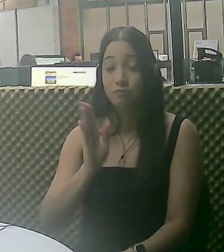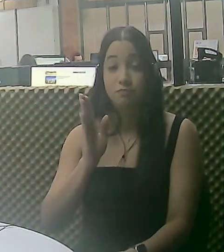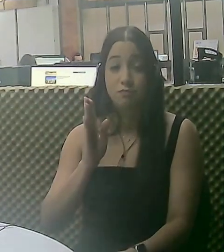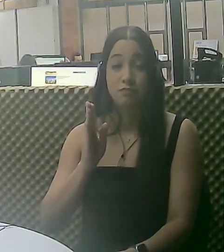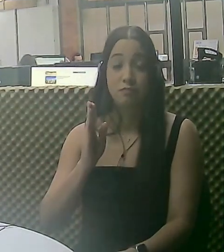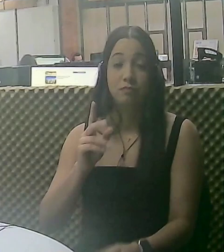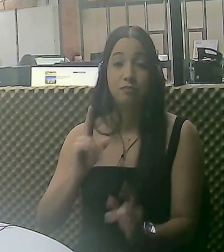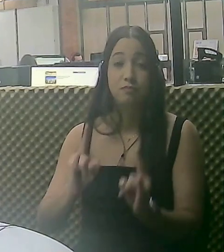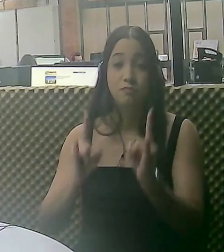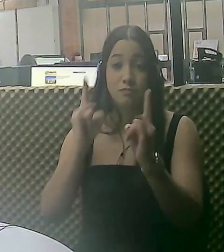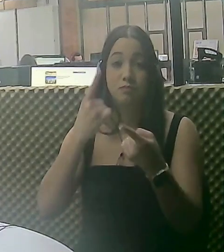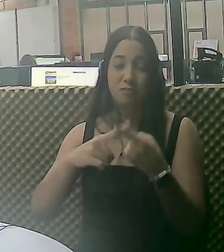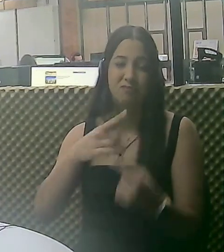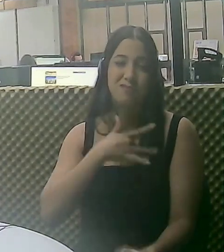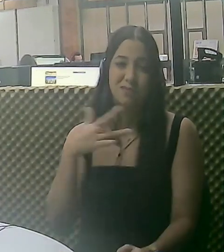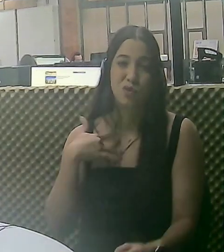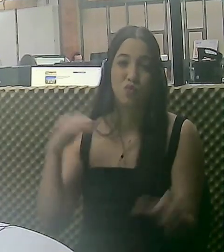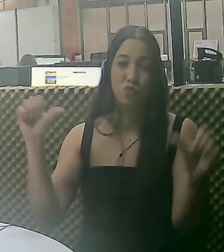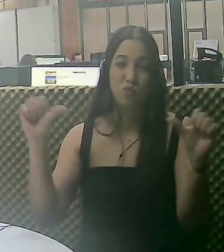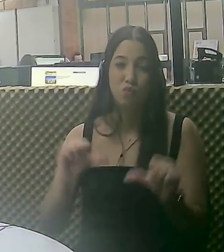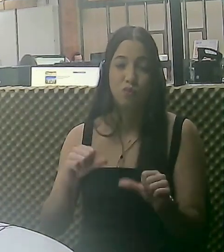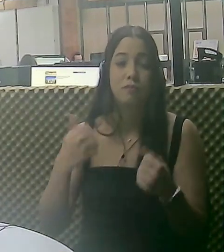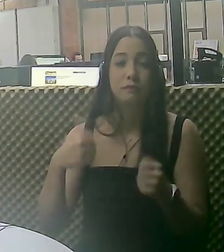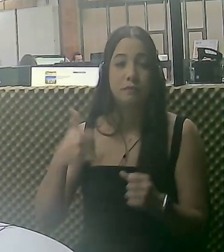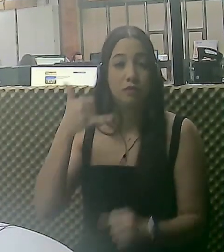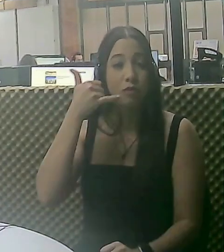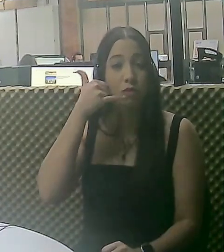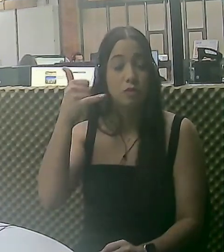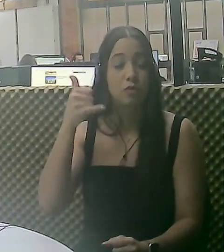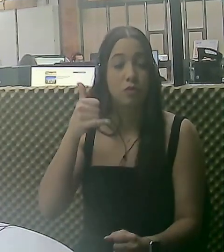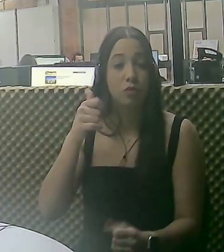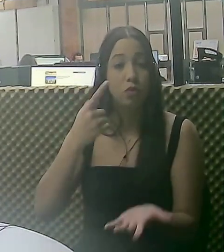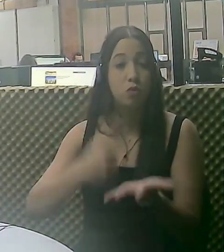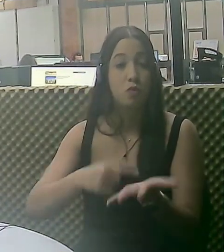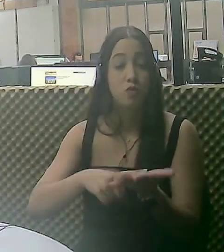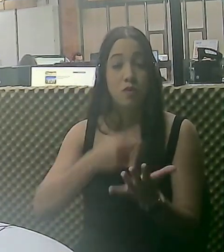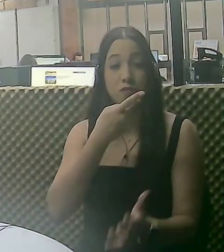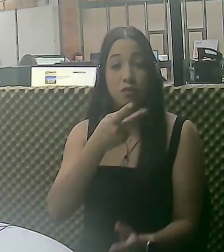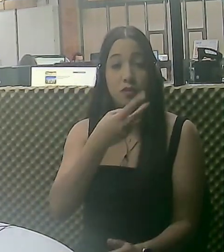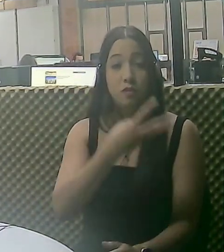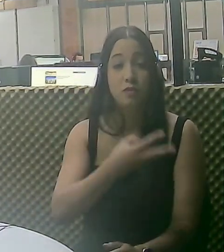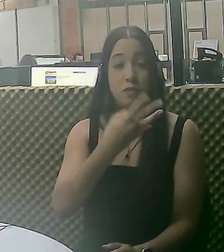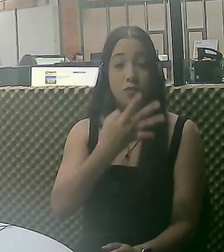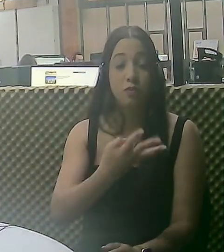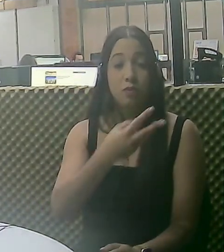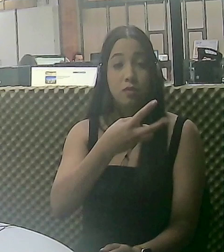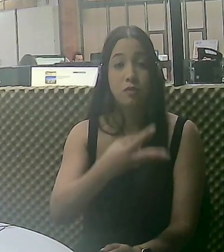até a sede do IPREMO por razões de saúde, é necessário entrar em contato pelo telefone